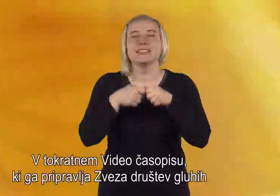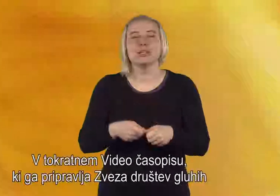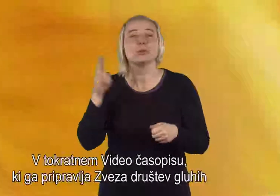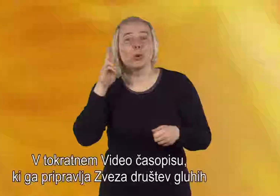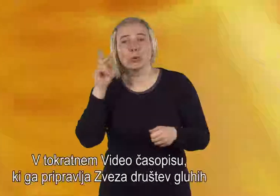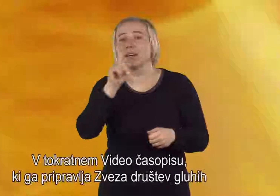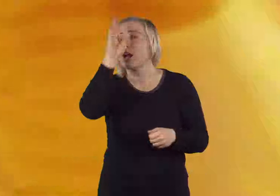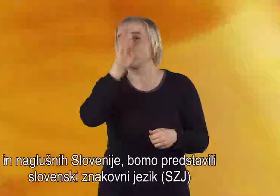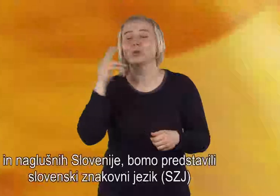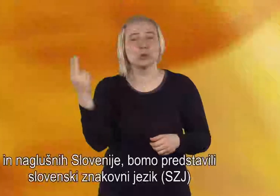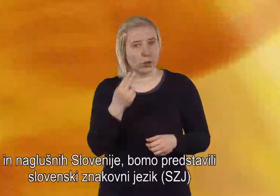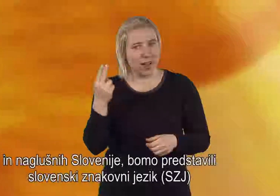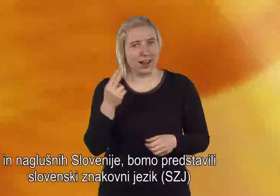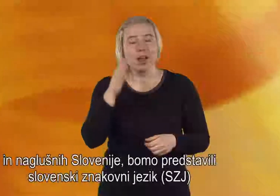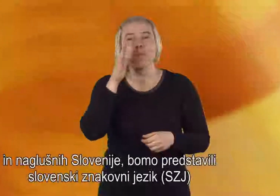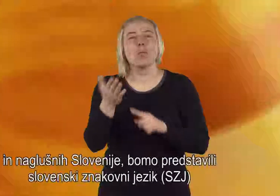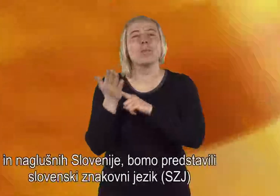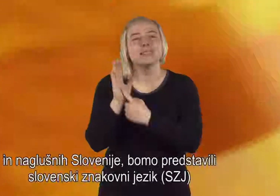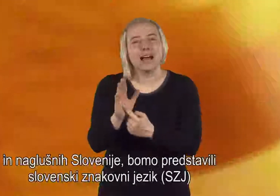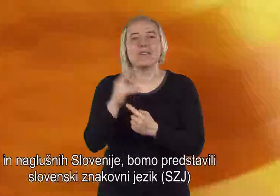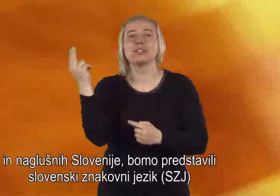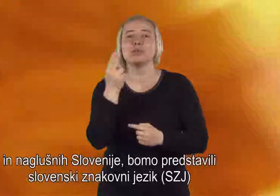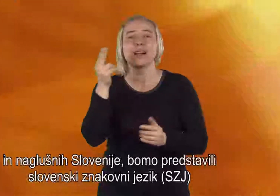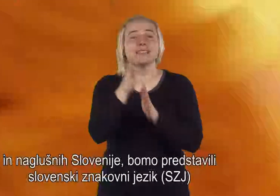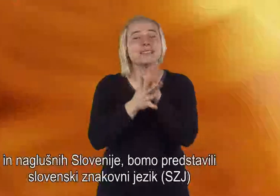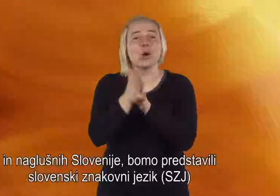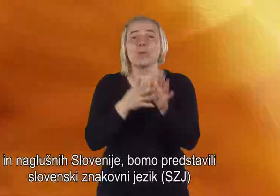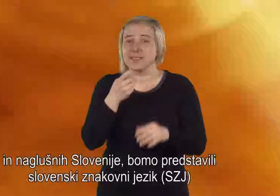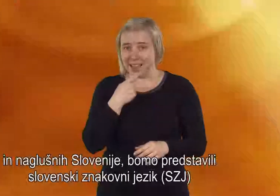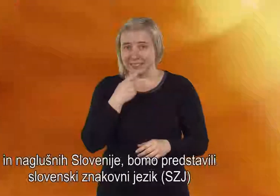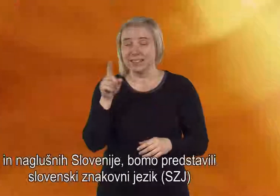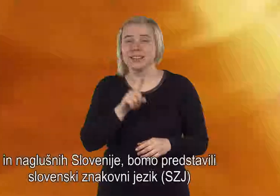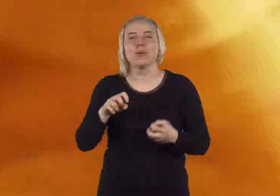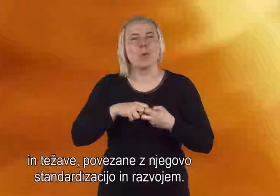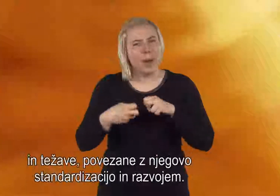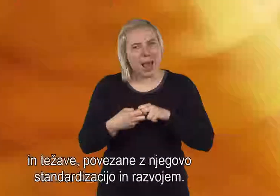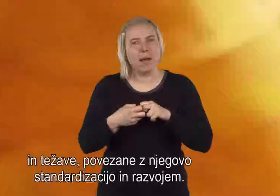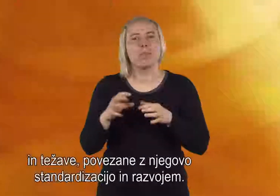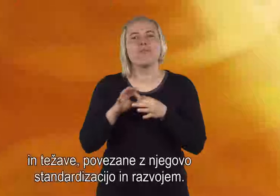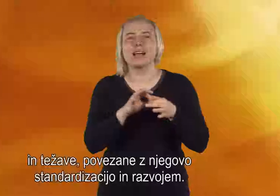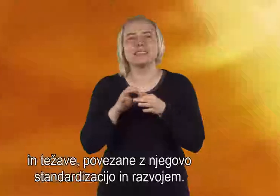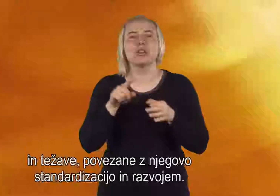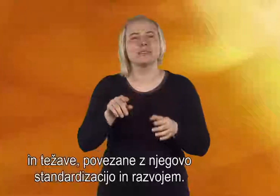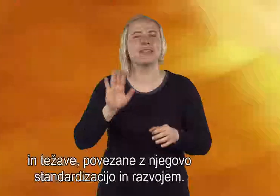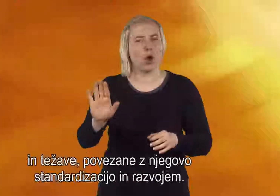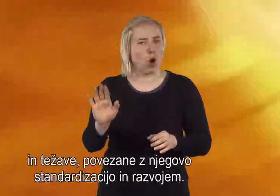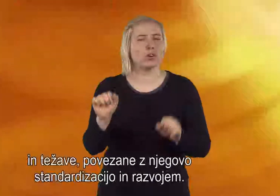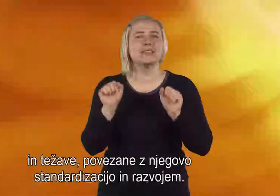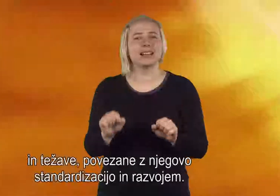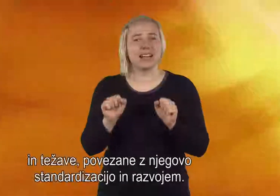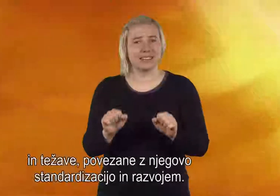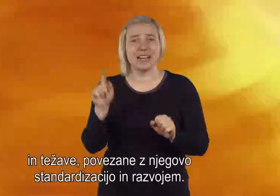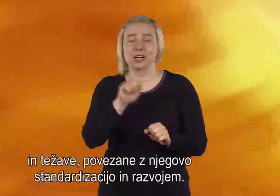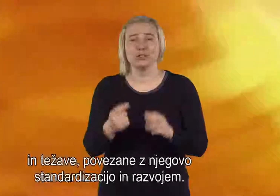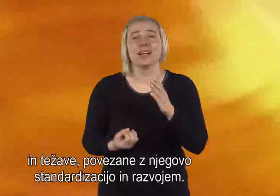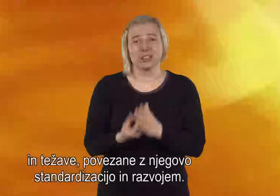pripravlja Zveza društev gluhih in naglušnih Slovenije, bomo predstavili slovenski znakovni jezik in težave, povezane